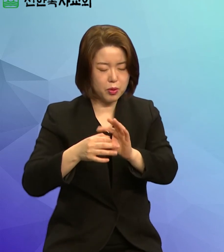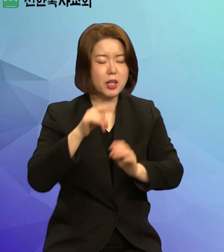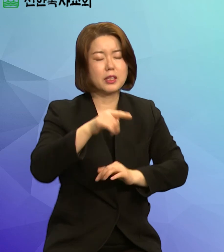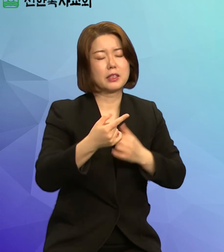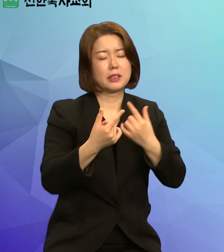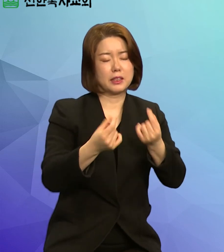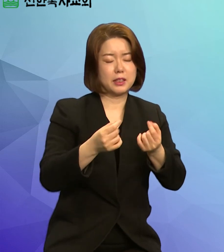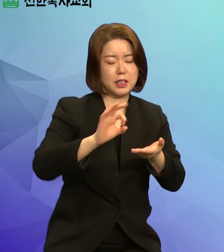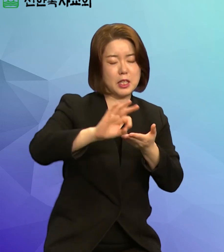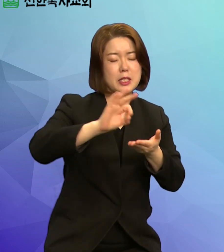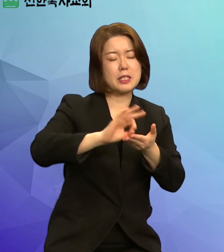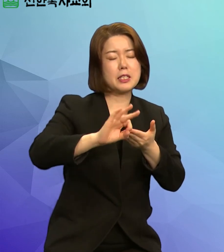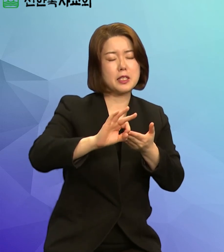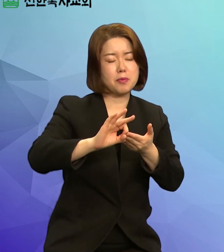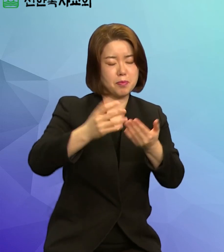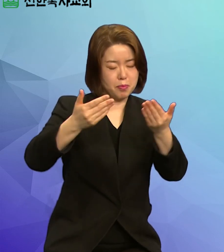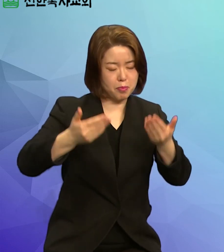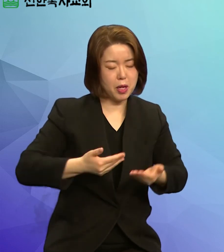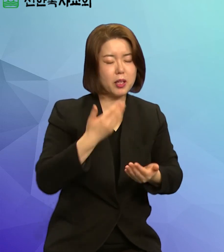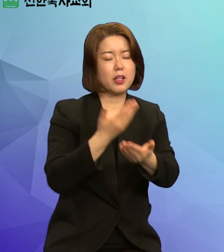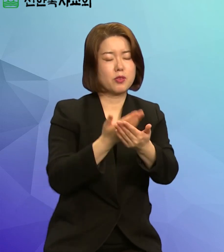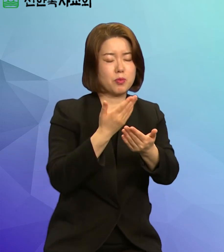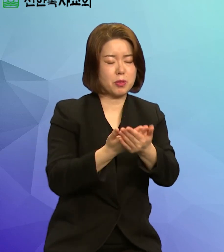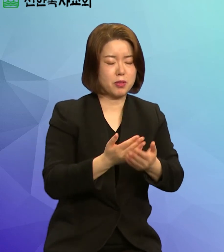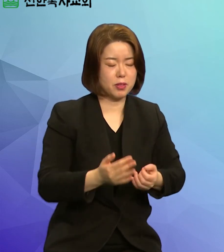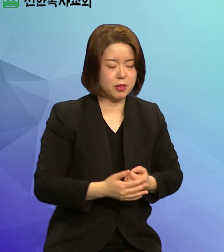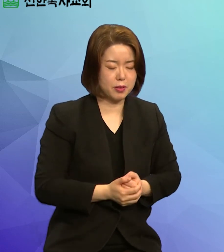그렇게 쓰임을 받게 하여 주옵소서.